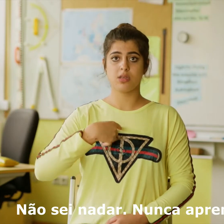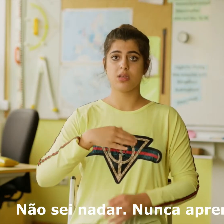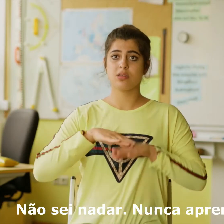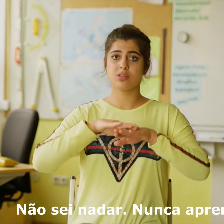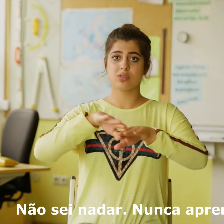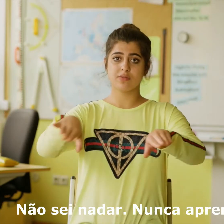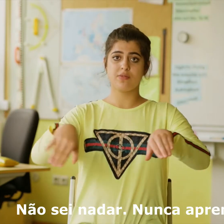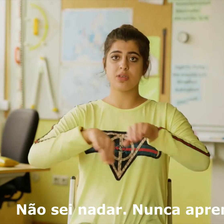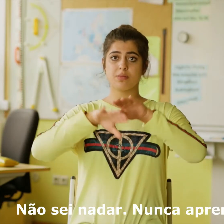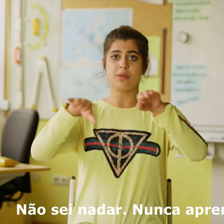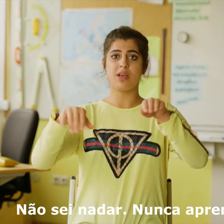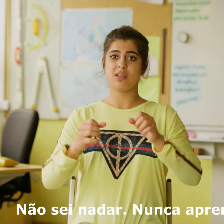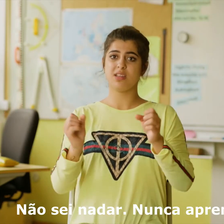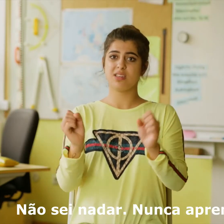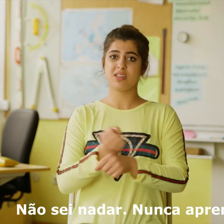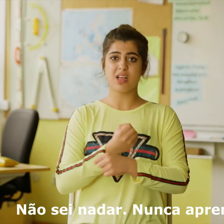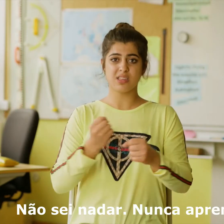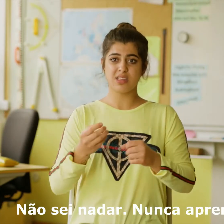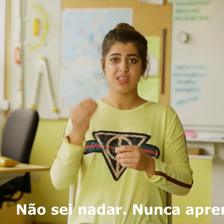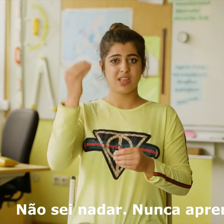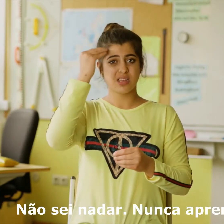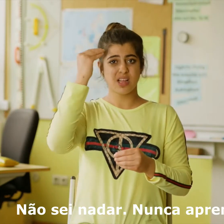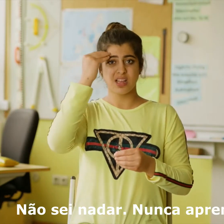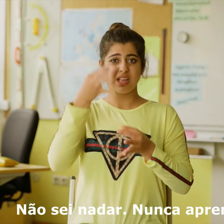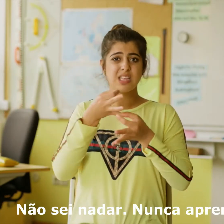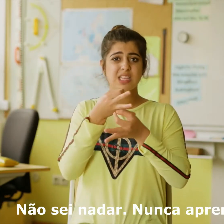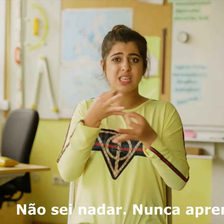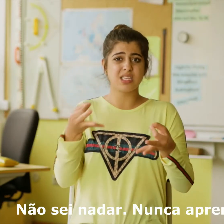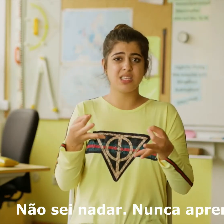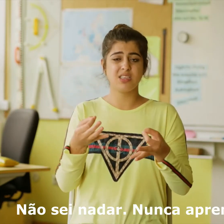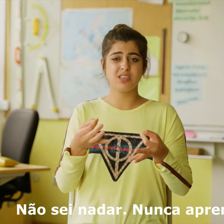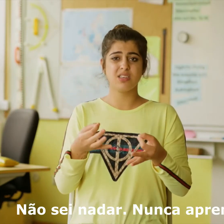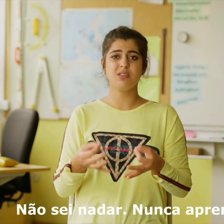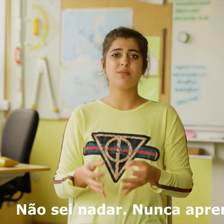Eu não sei nadar. Eu nunca aprendi.